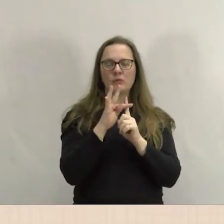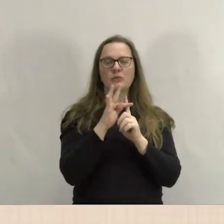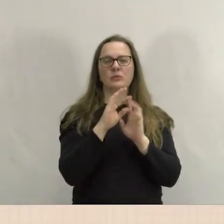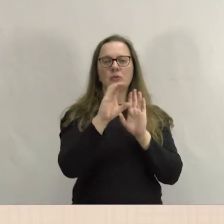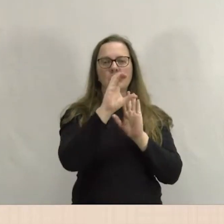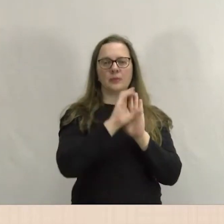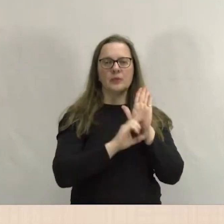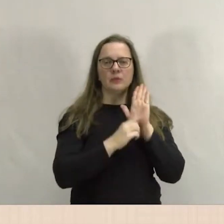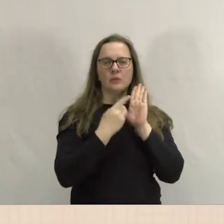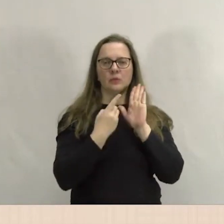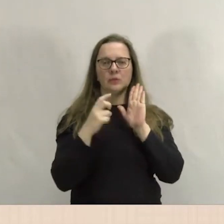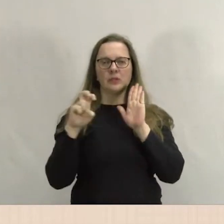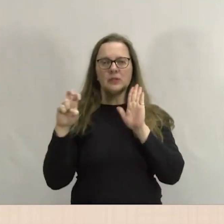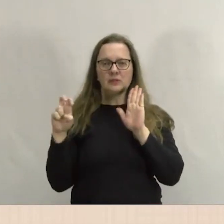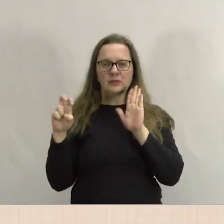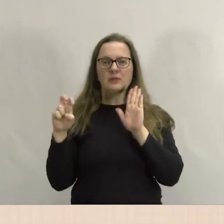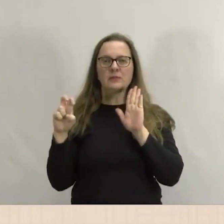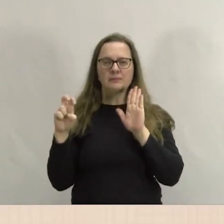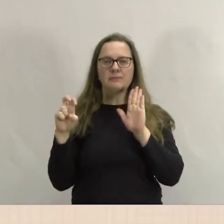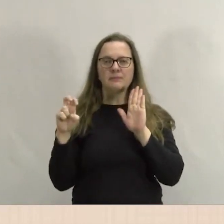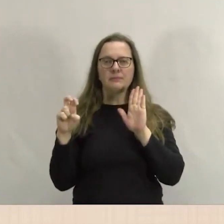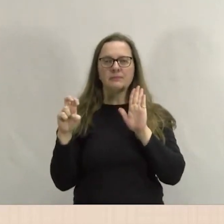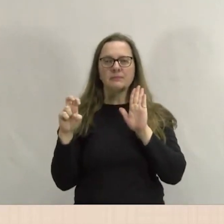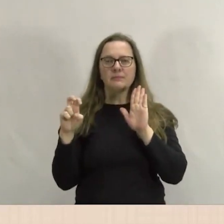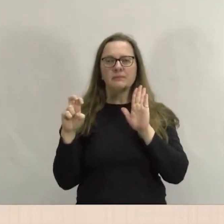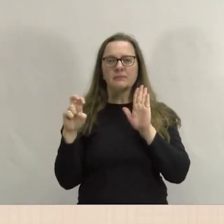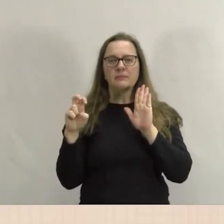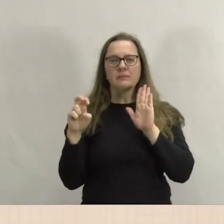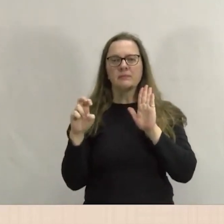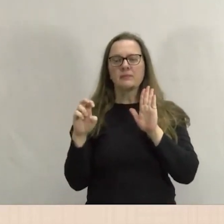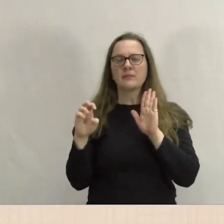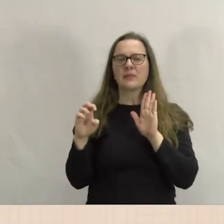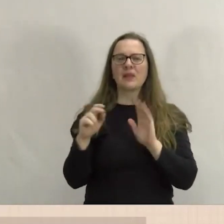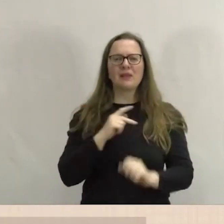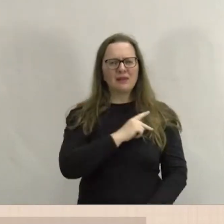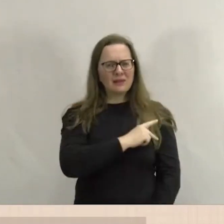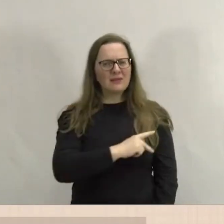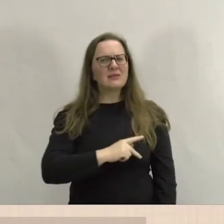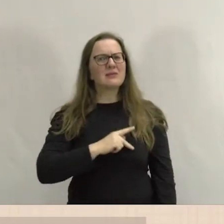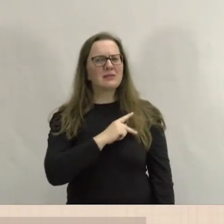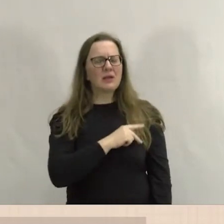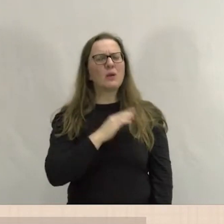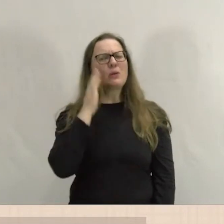está ciente de que todos os da Ásia me abandonaram.